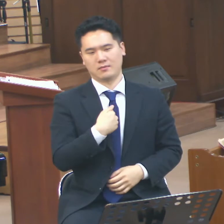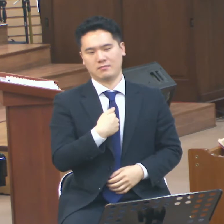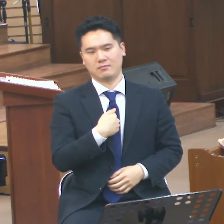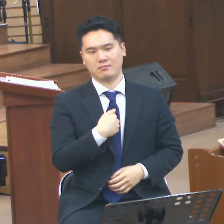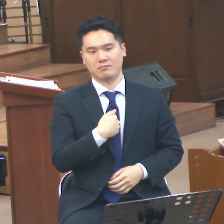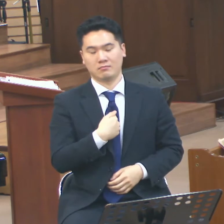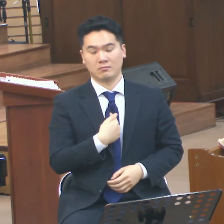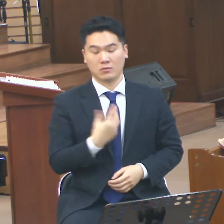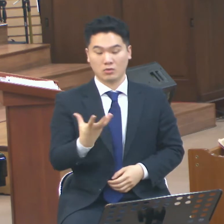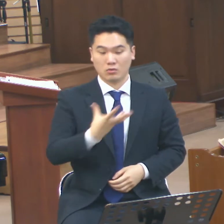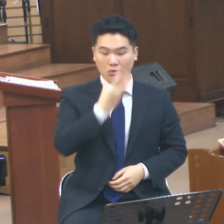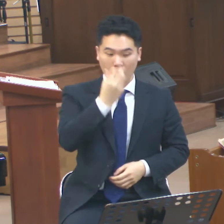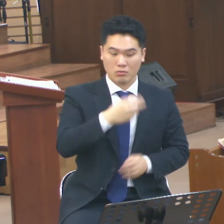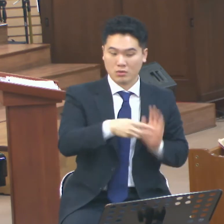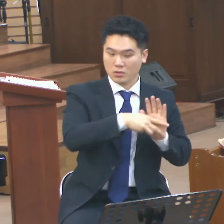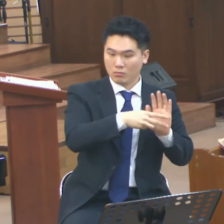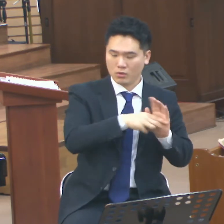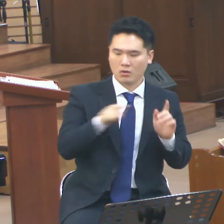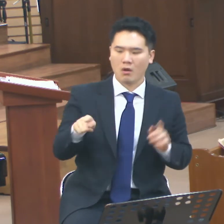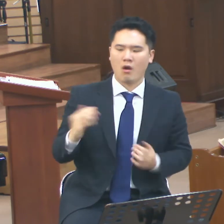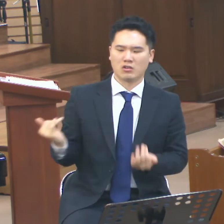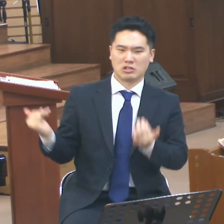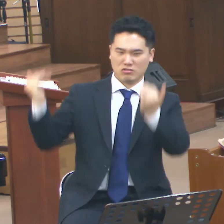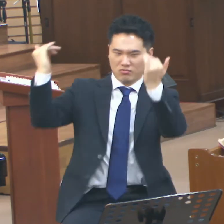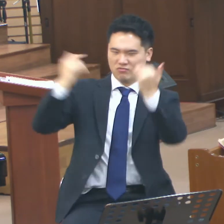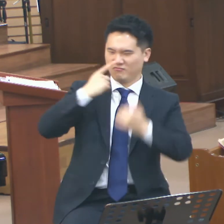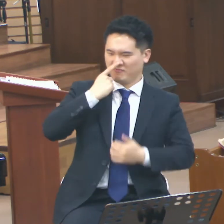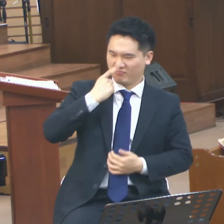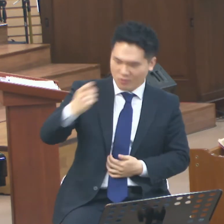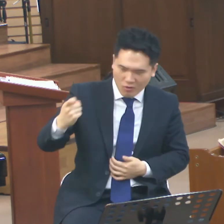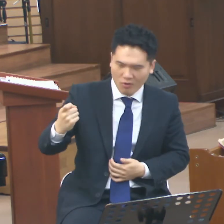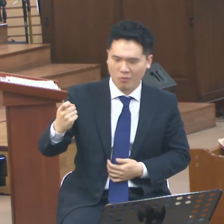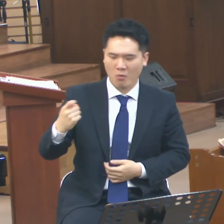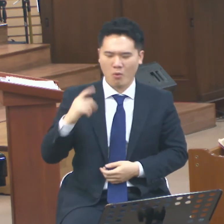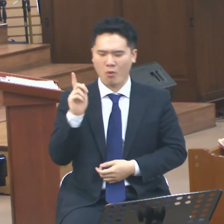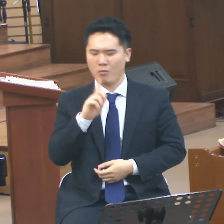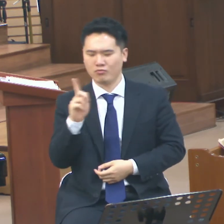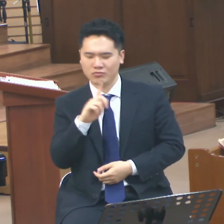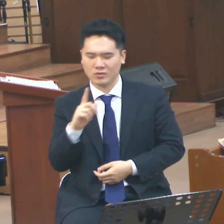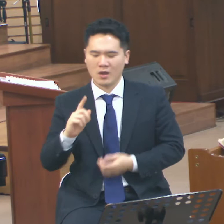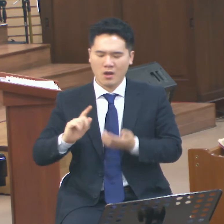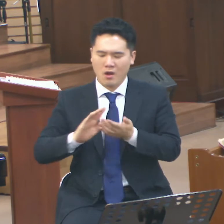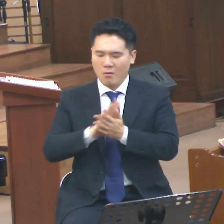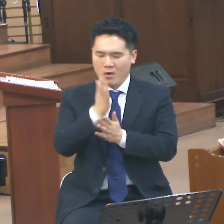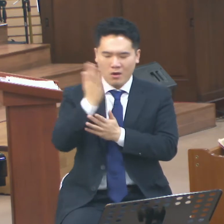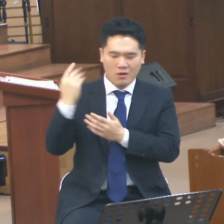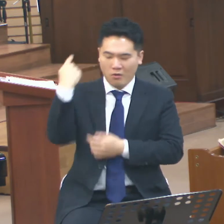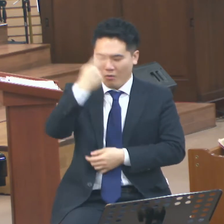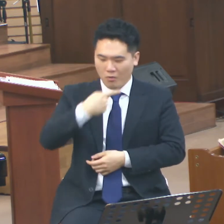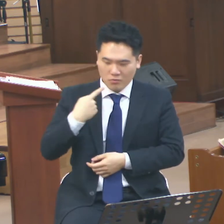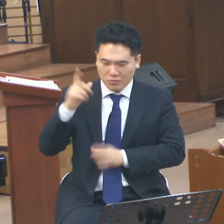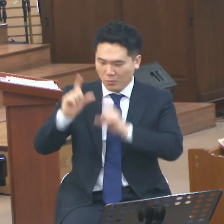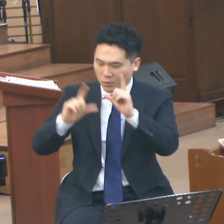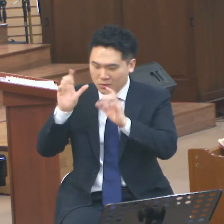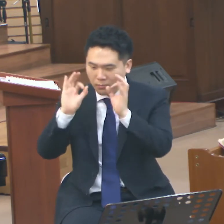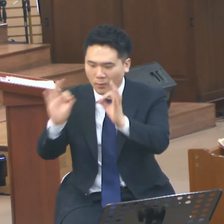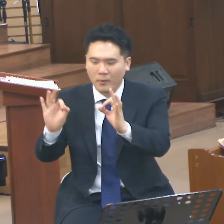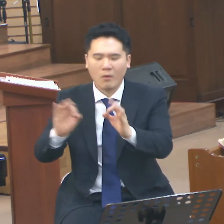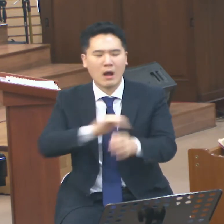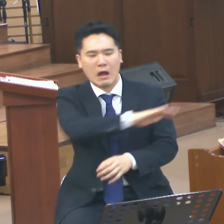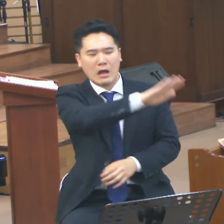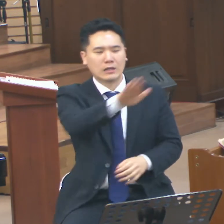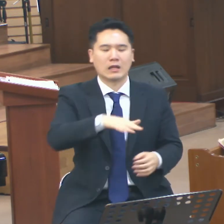잘생기고 키 크고 무슨 옷을 입혀놔도 아주 멋진 사람, 그러면 다 좋아하고 환호하죠.